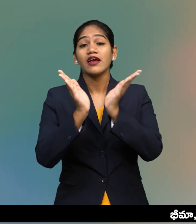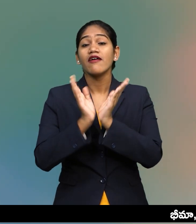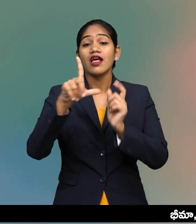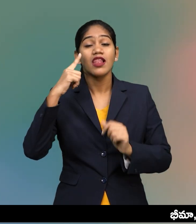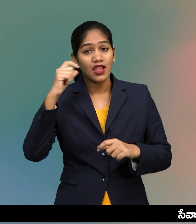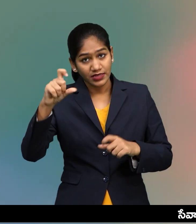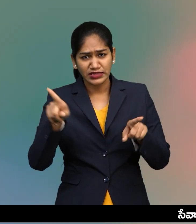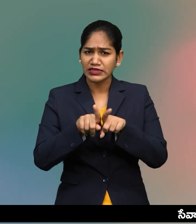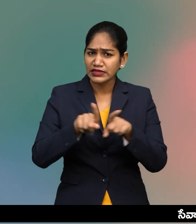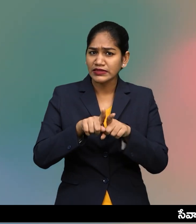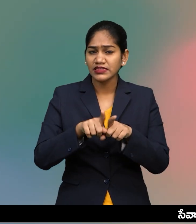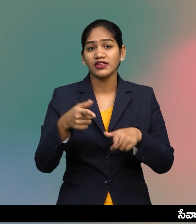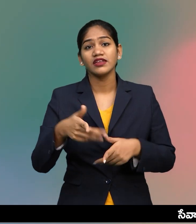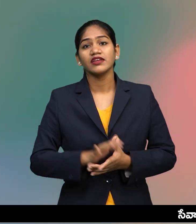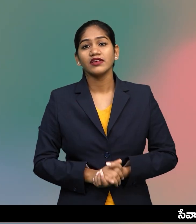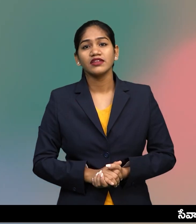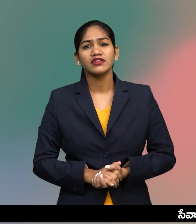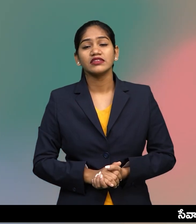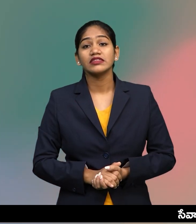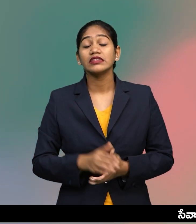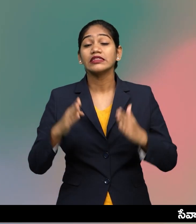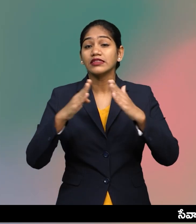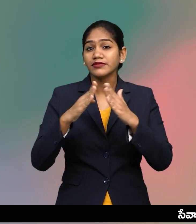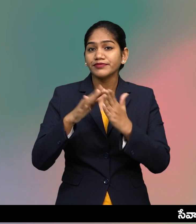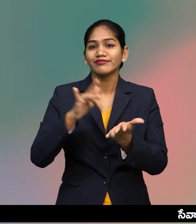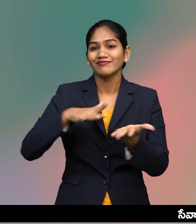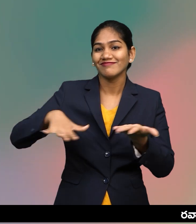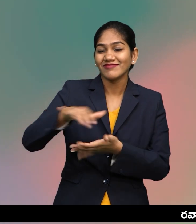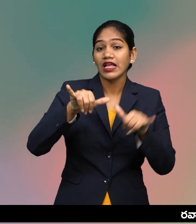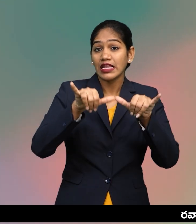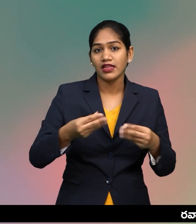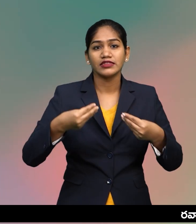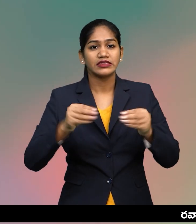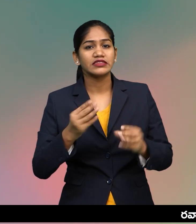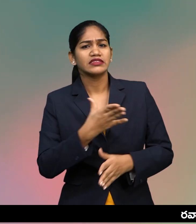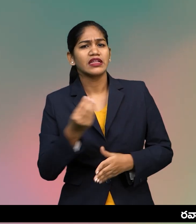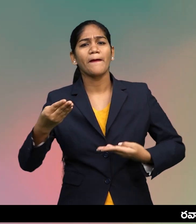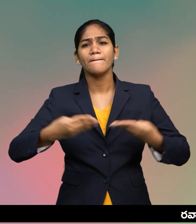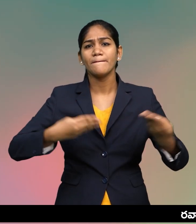రియల్ ఎస్టేట్ వంటివి. సేవారంగ కార్యకలాపాలు రవాణా వంటివి మరియు